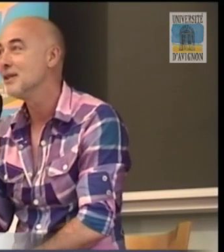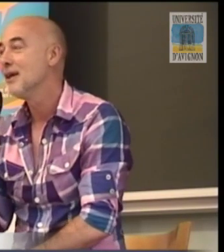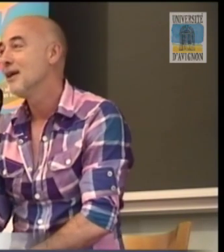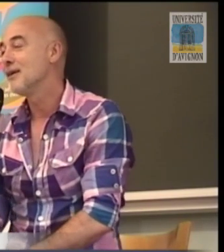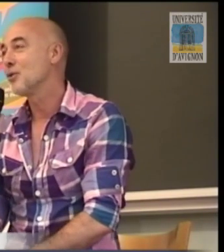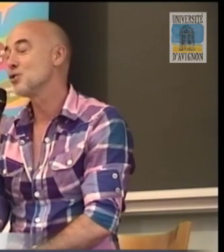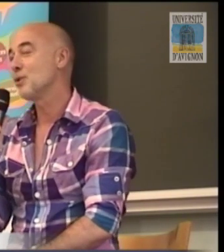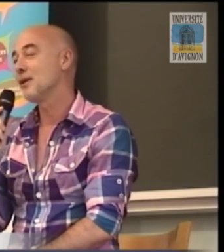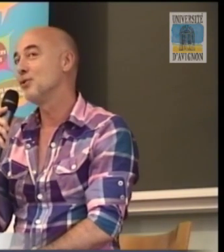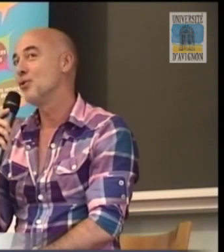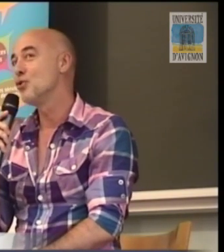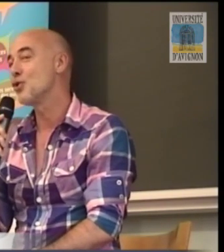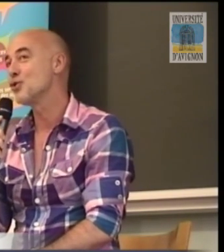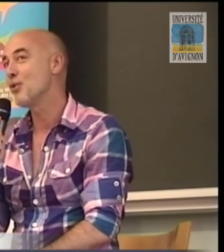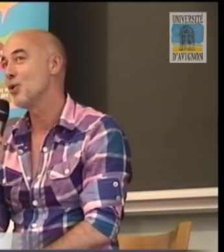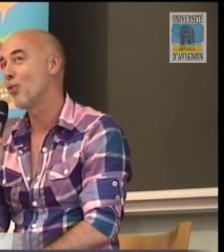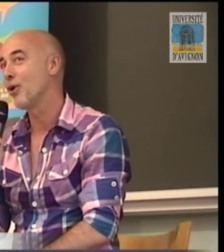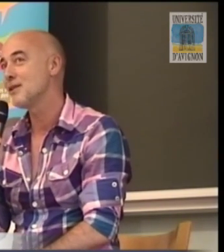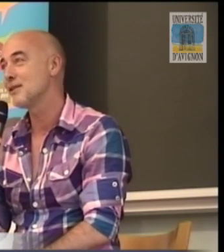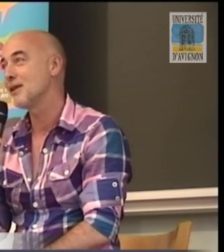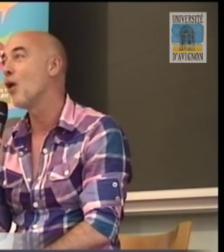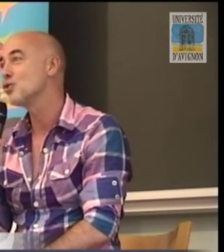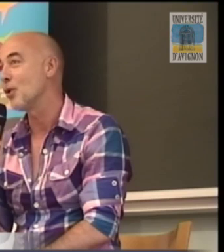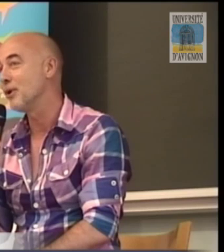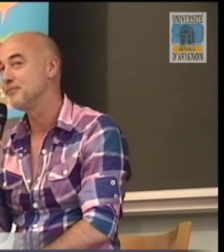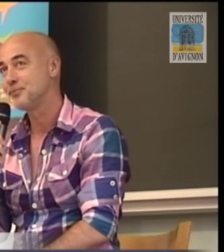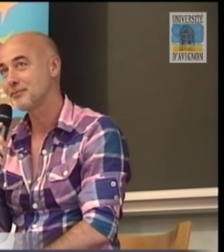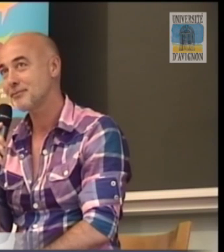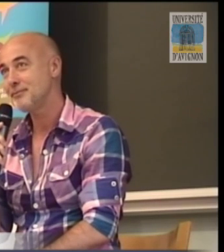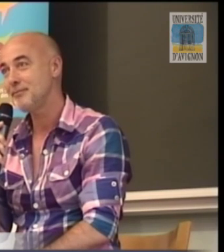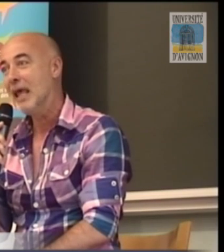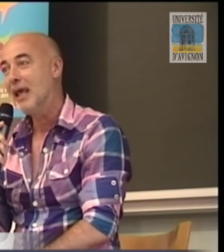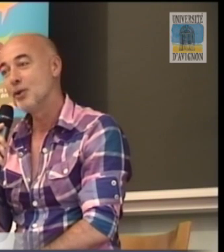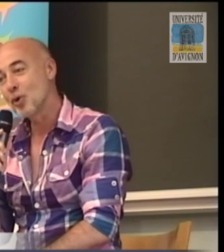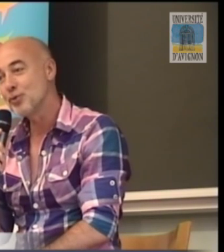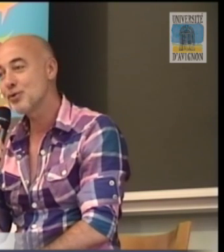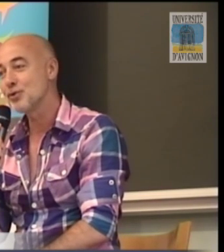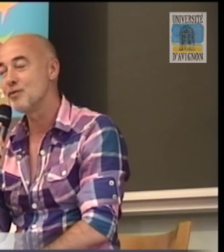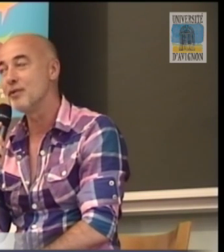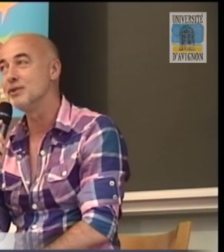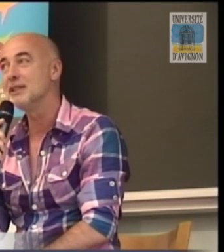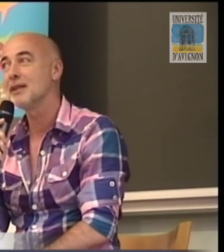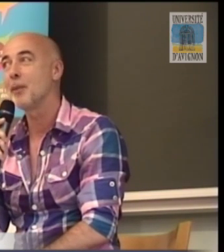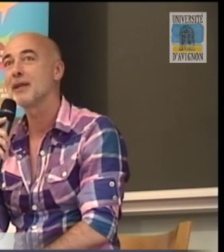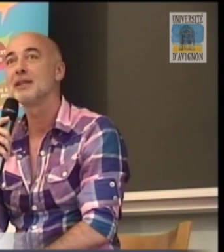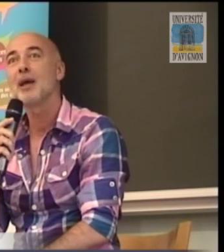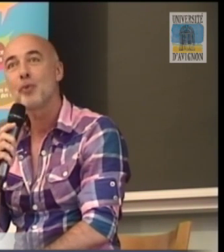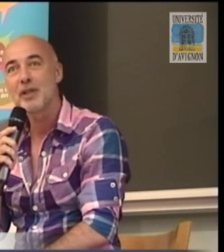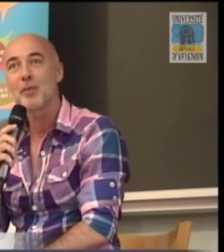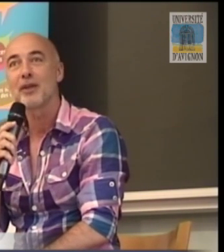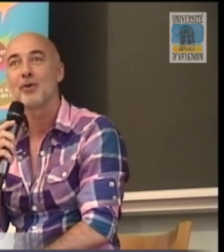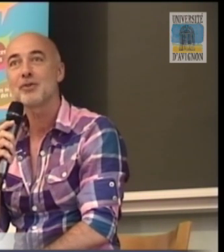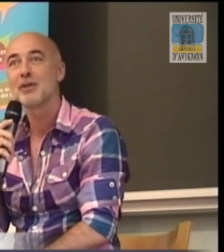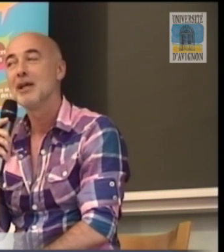aussi. Construire le changement et le progrès, c'est ensemble. Et d'autant plus que ce que je vais vous dire n'appartient qu'à